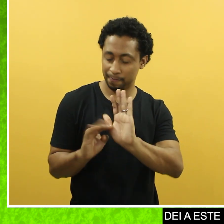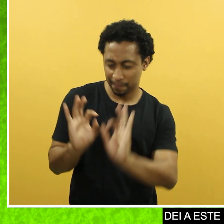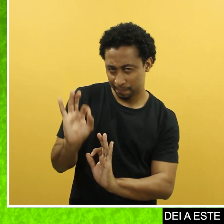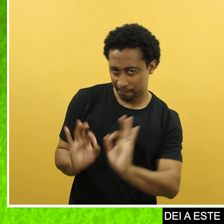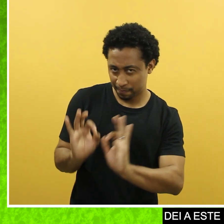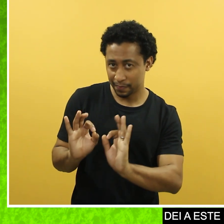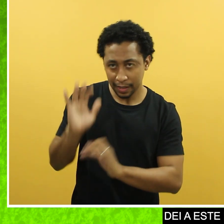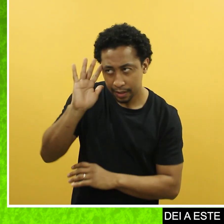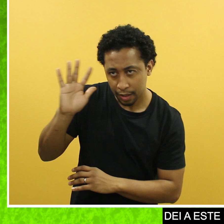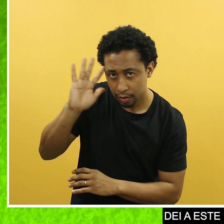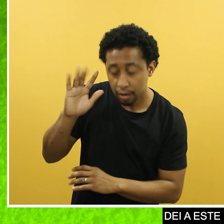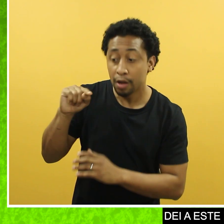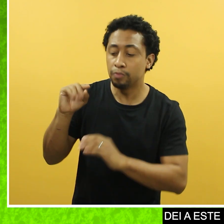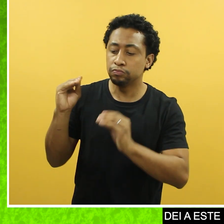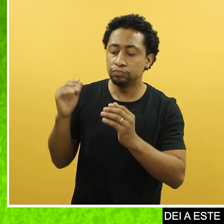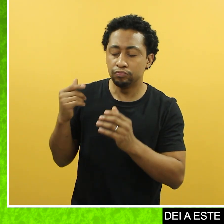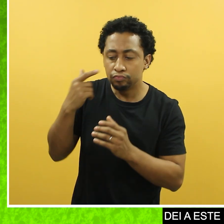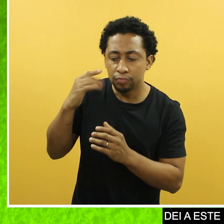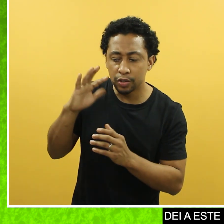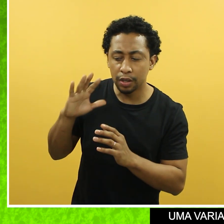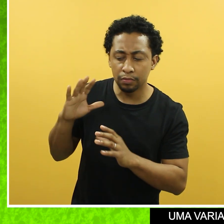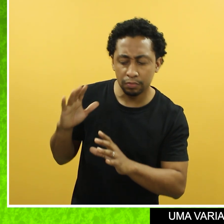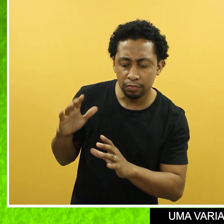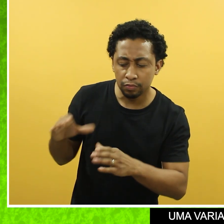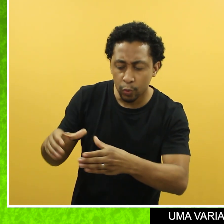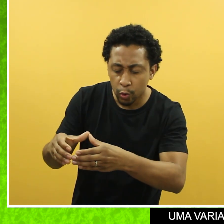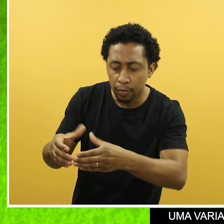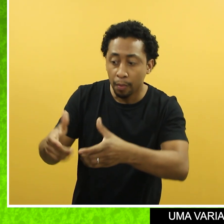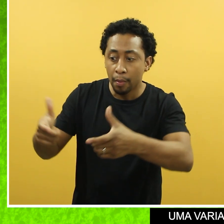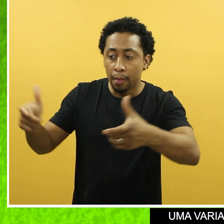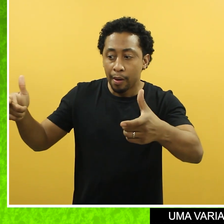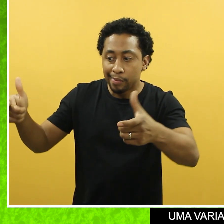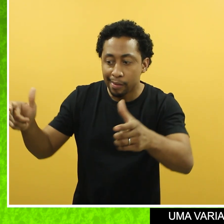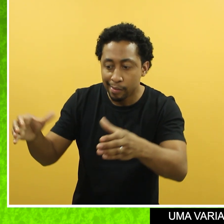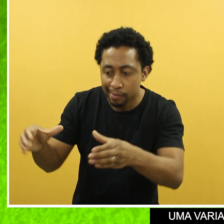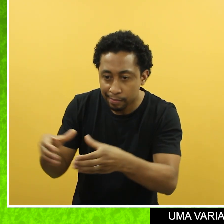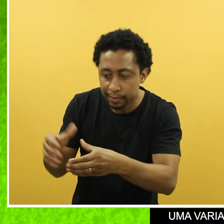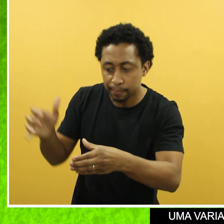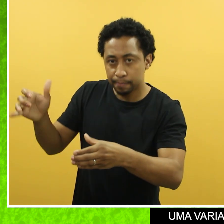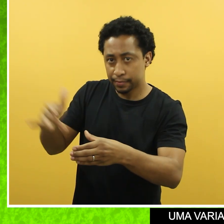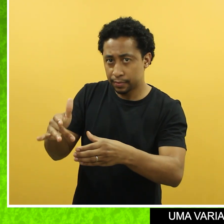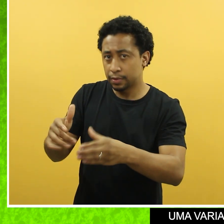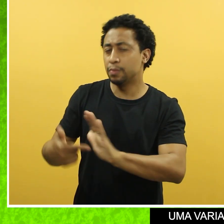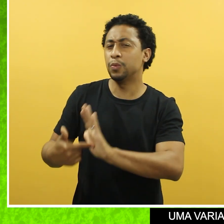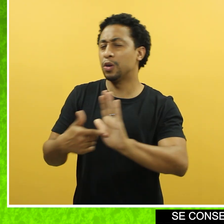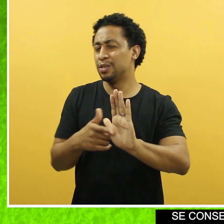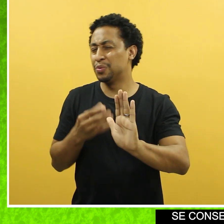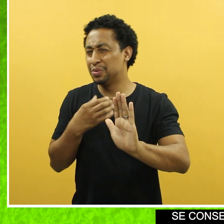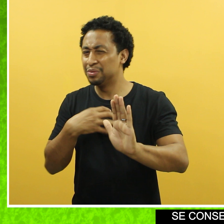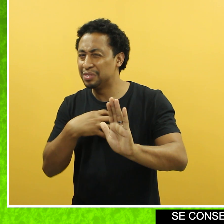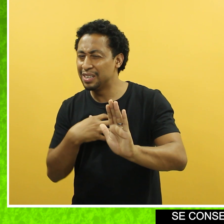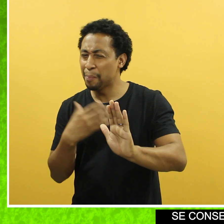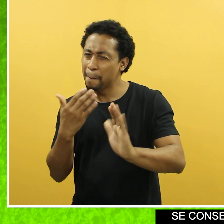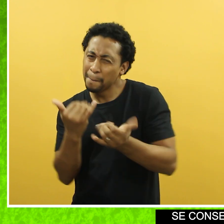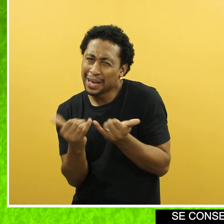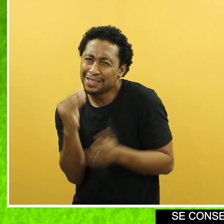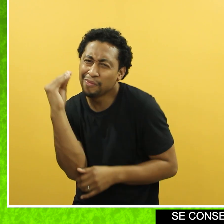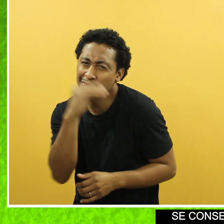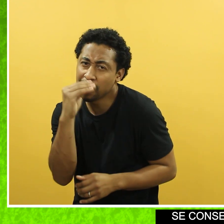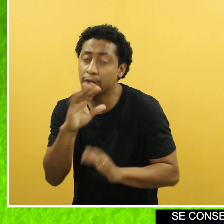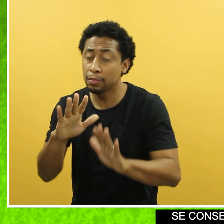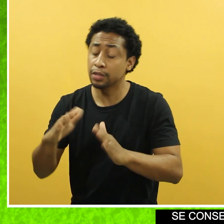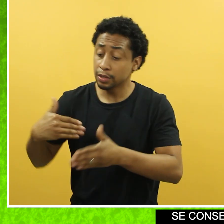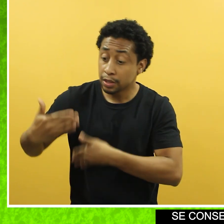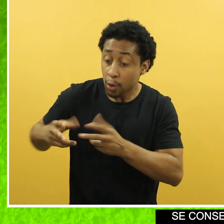Dei a este princípio, em virtude do qual uma variação, por insignificante que seja, se conserva e